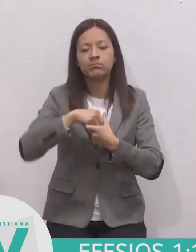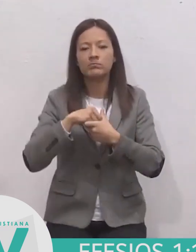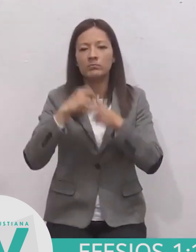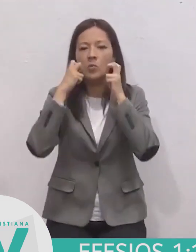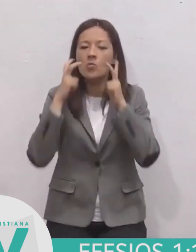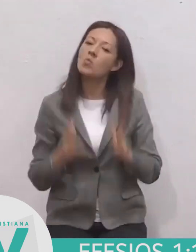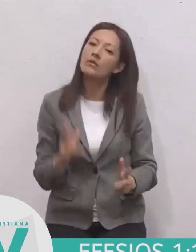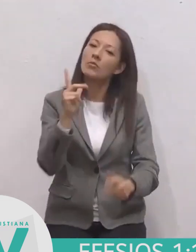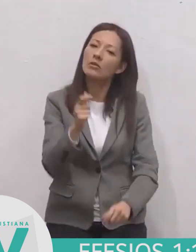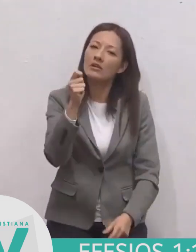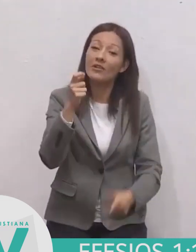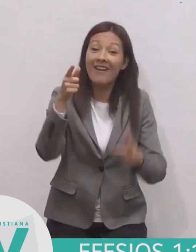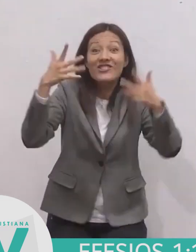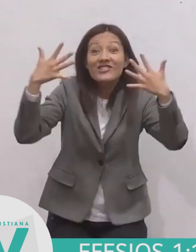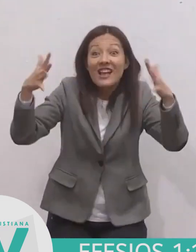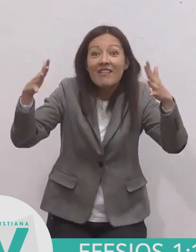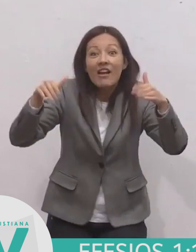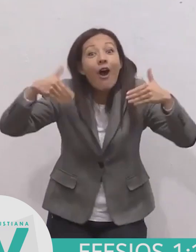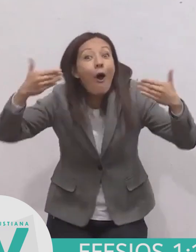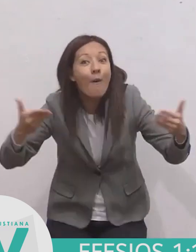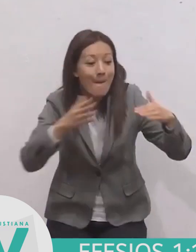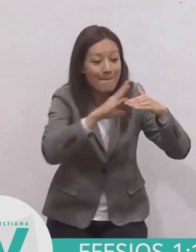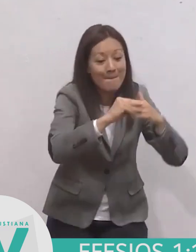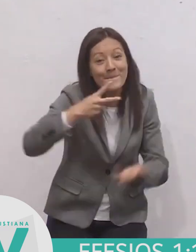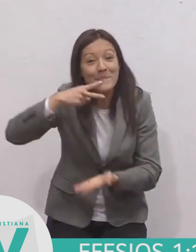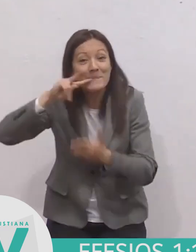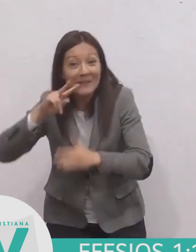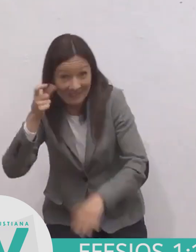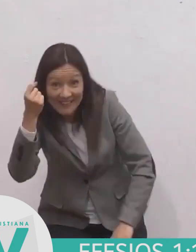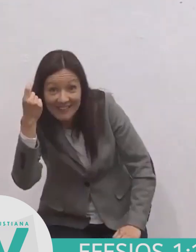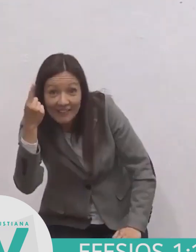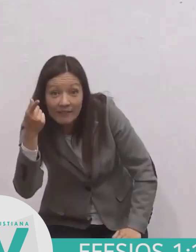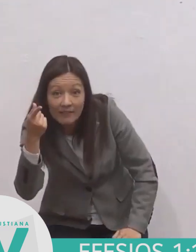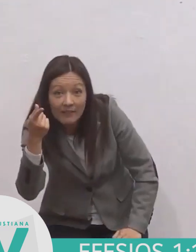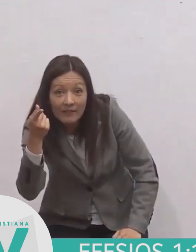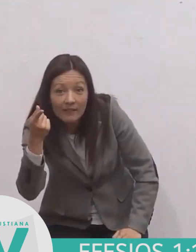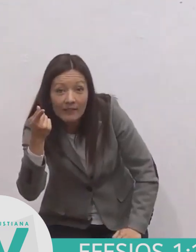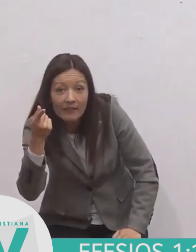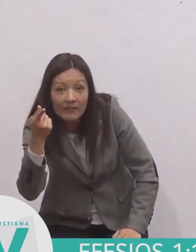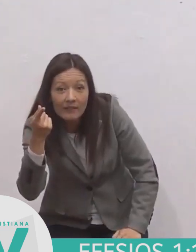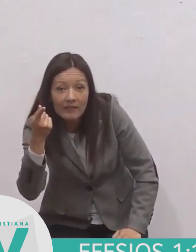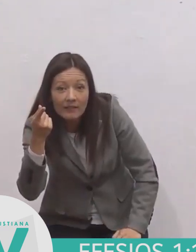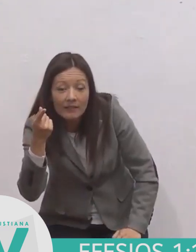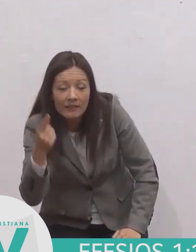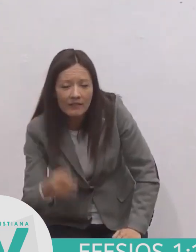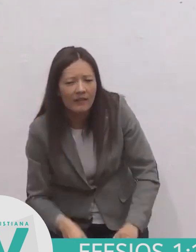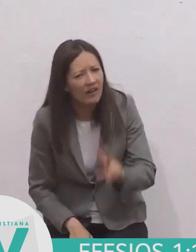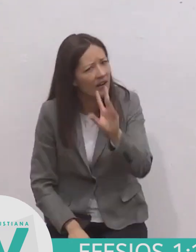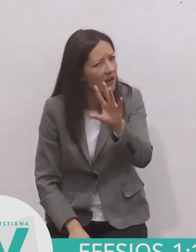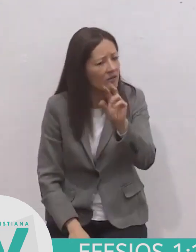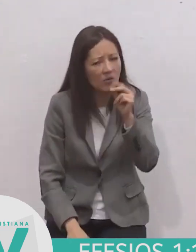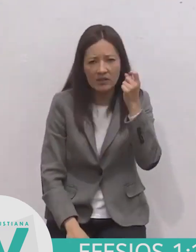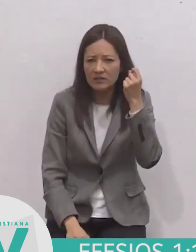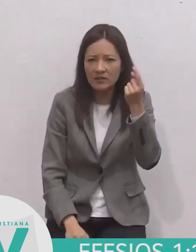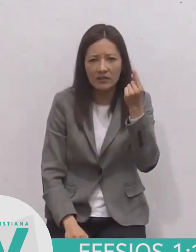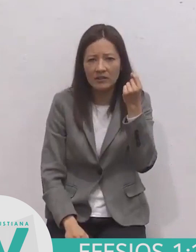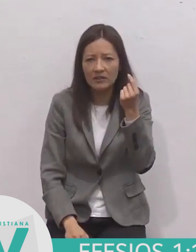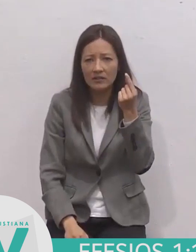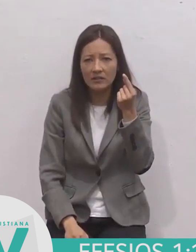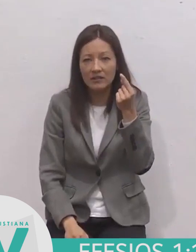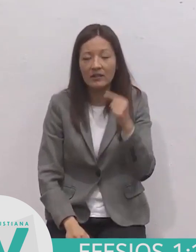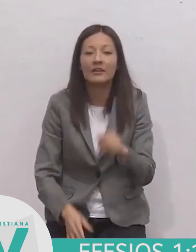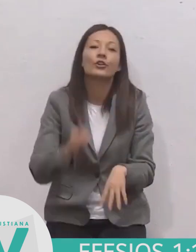eso lo celebramos por medio de la cena del Señor. ¿Lo entendió? Si usted no entiende eso, usted